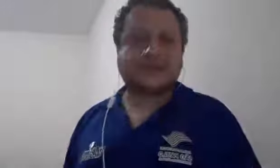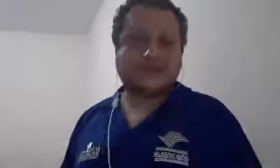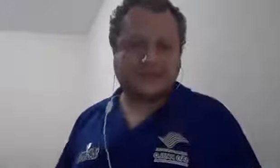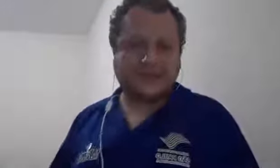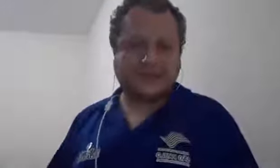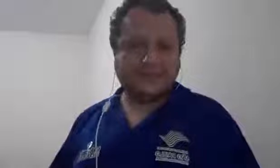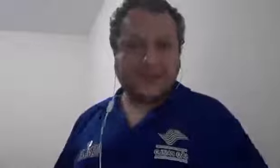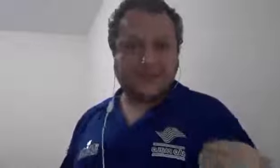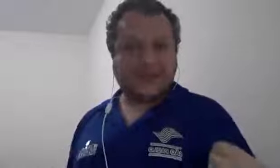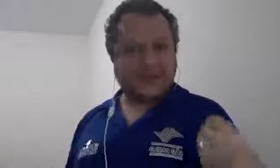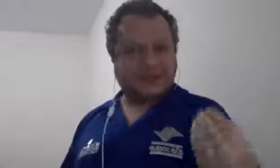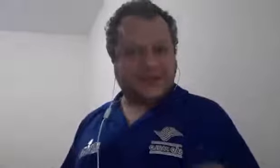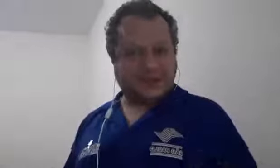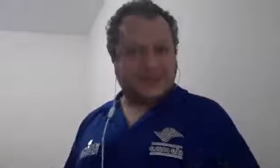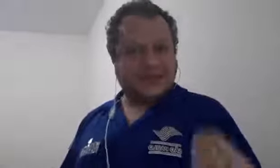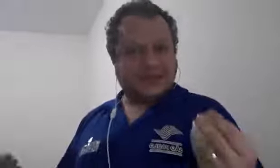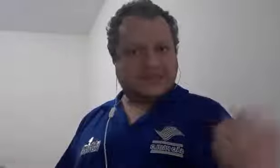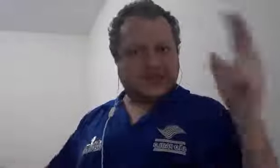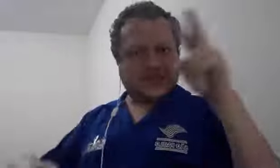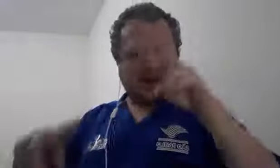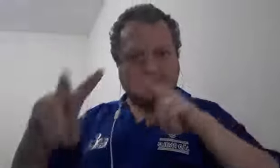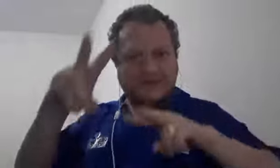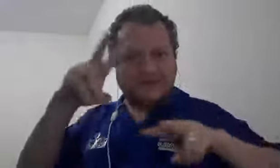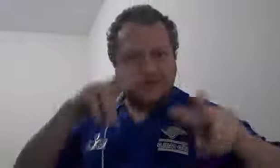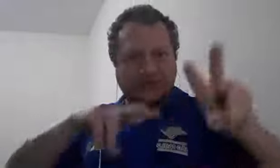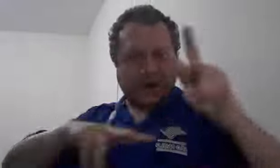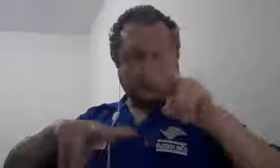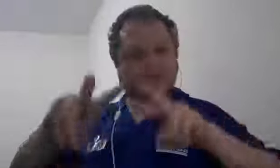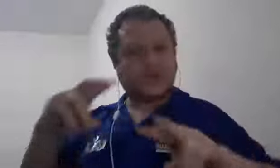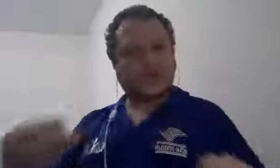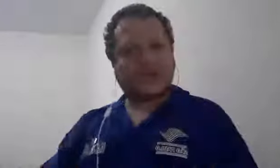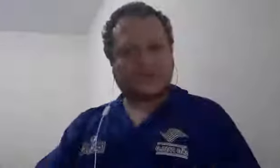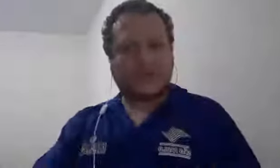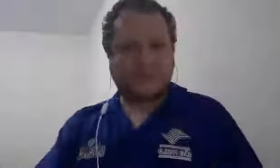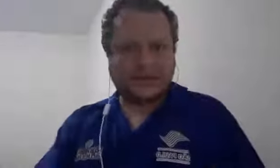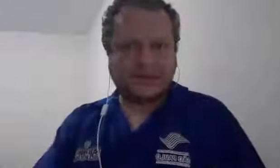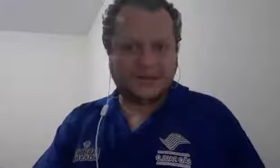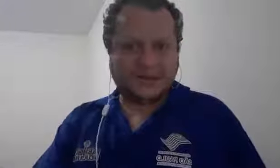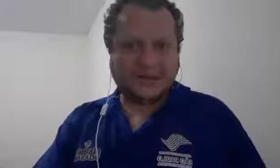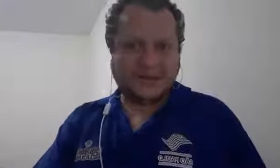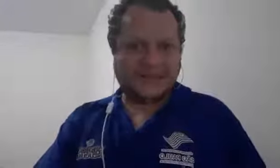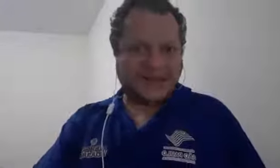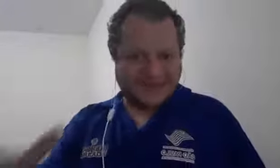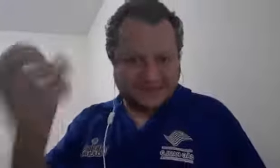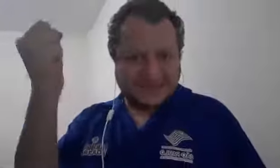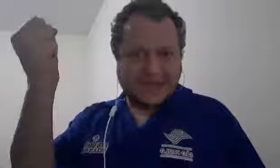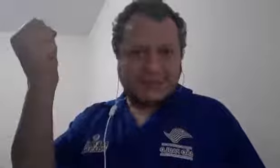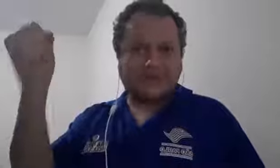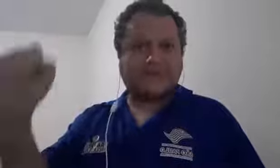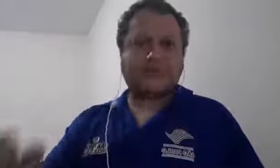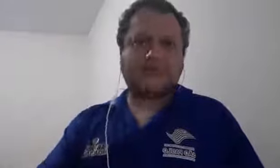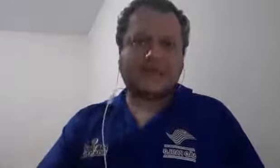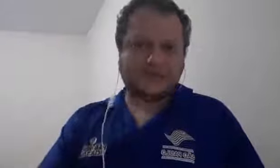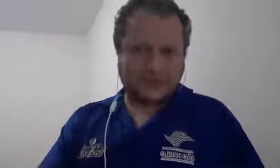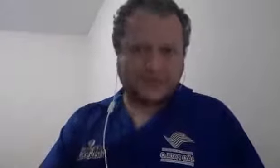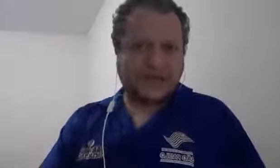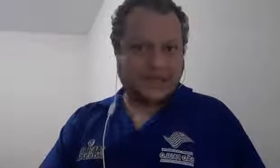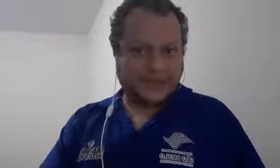ser feita para que de fato seja visual e o surdo possa compreender de maneira mais profunda tudo